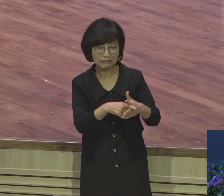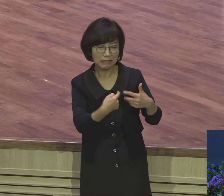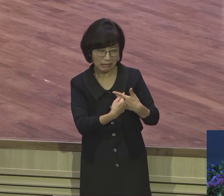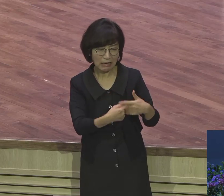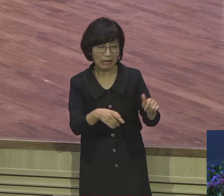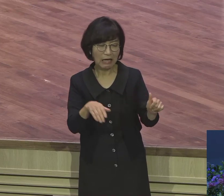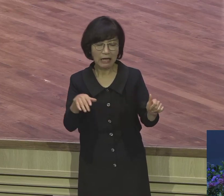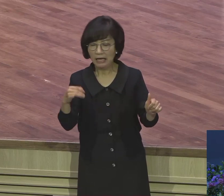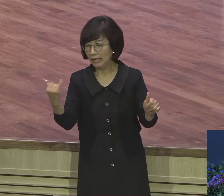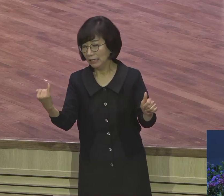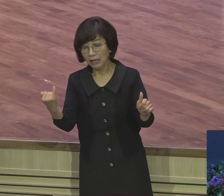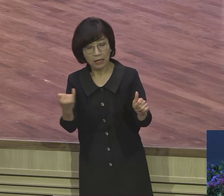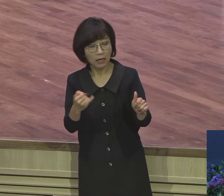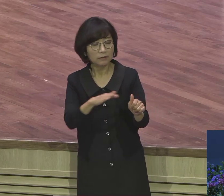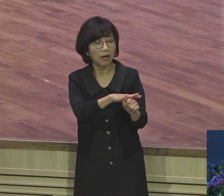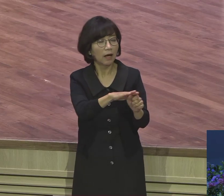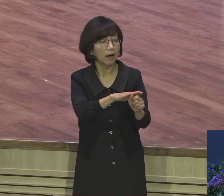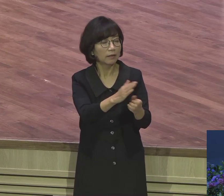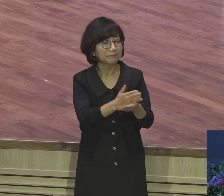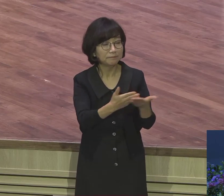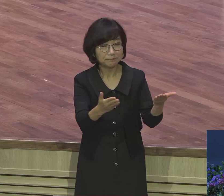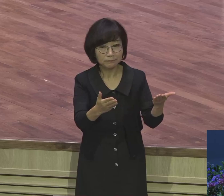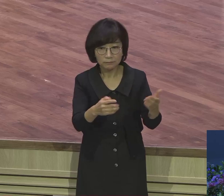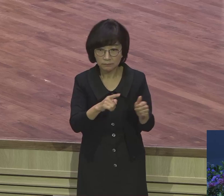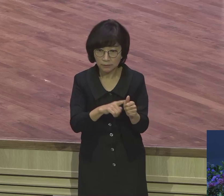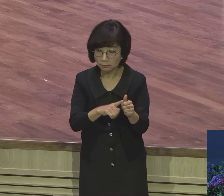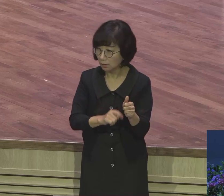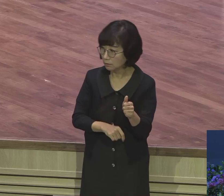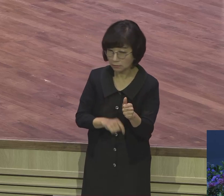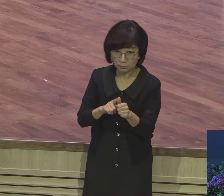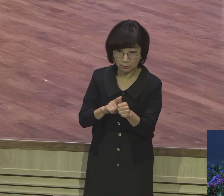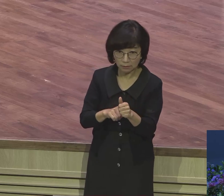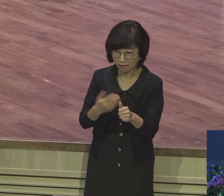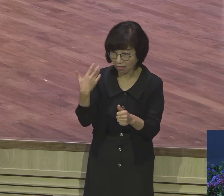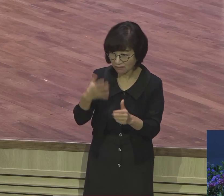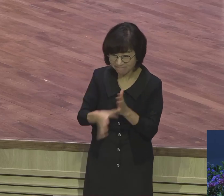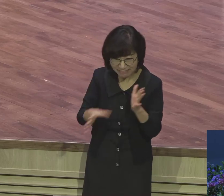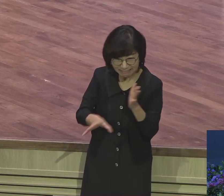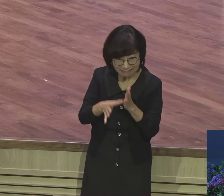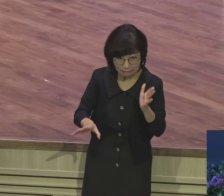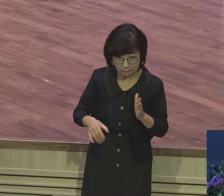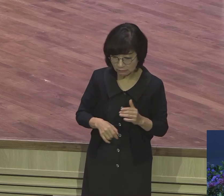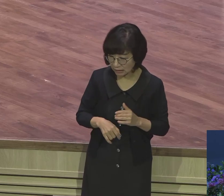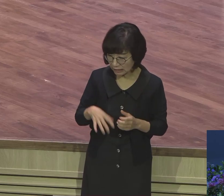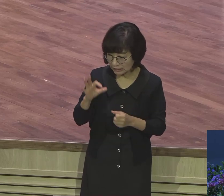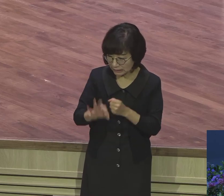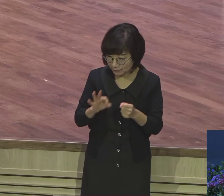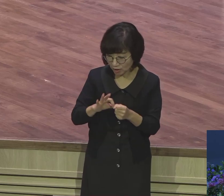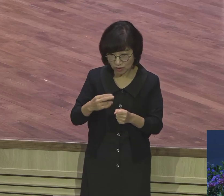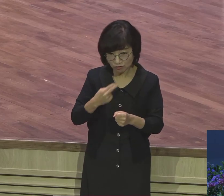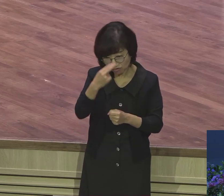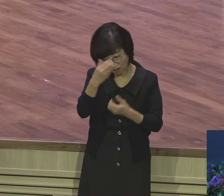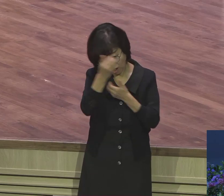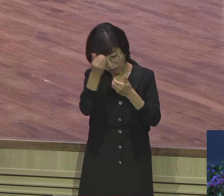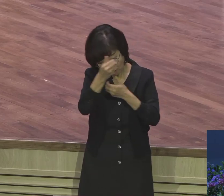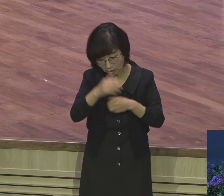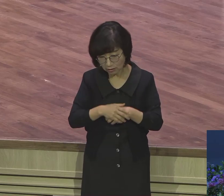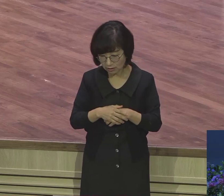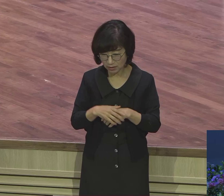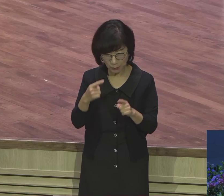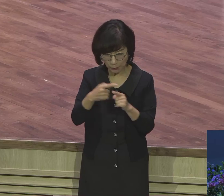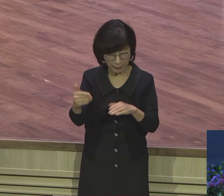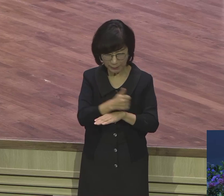사랑스러워가지고 도리어 사랑을 베풀어 줄 때 그 원악한 남편 10년 동안 교회 안 하던 남편이